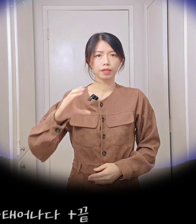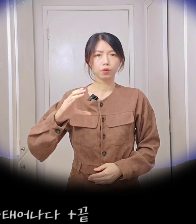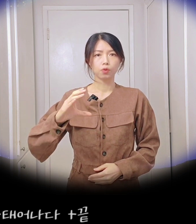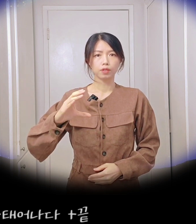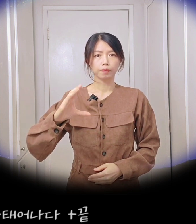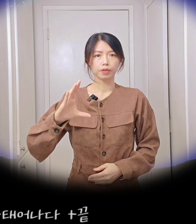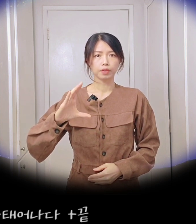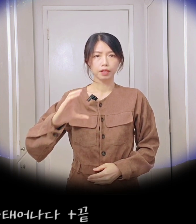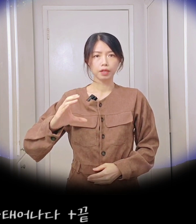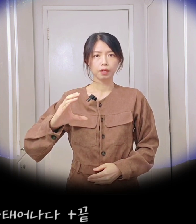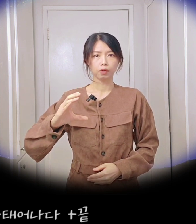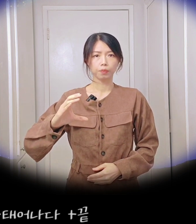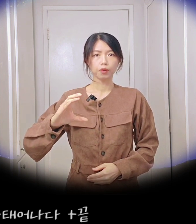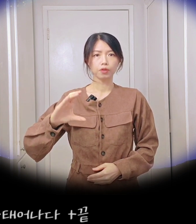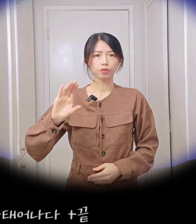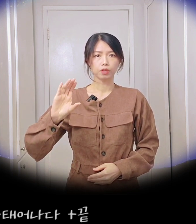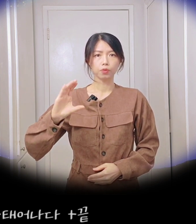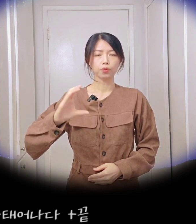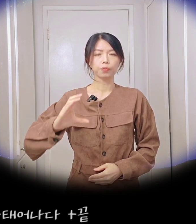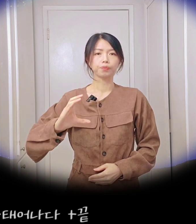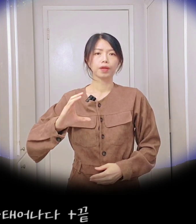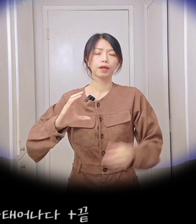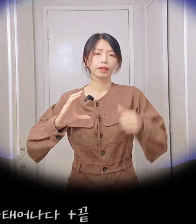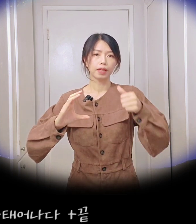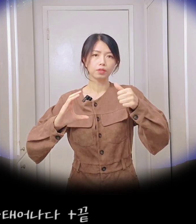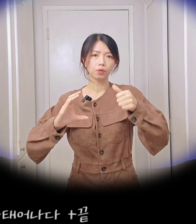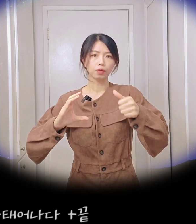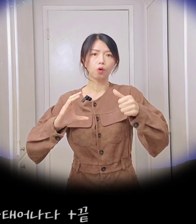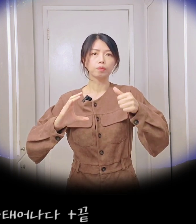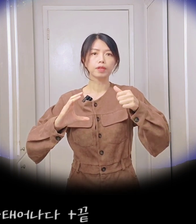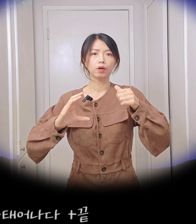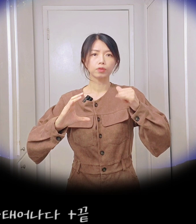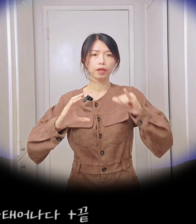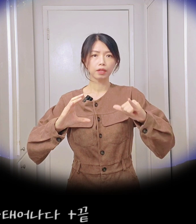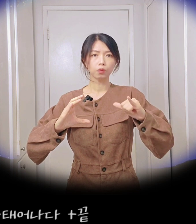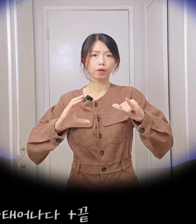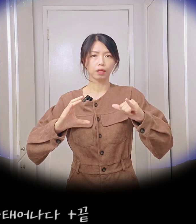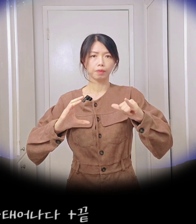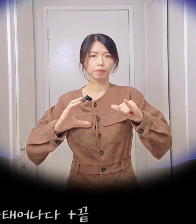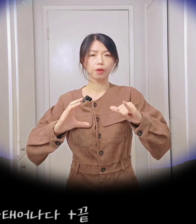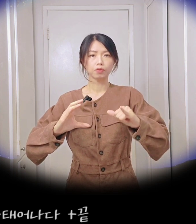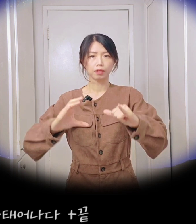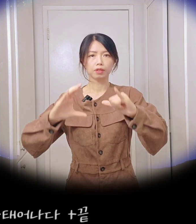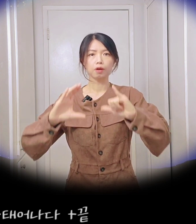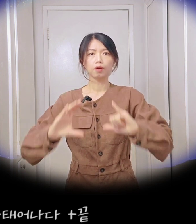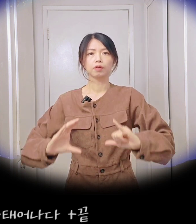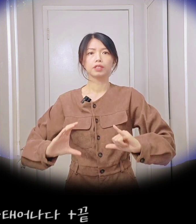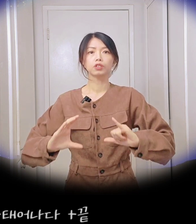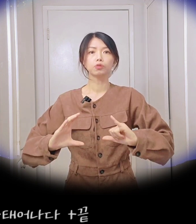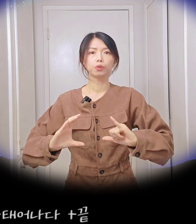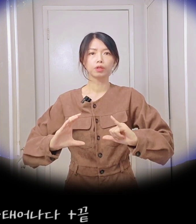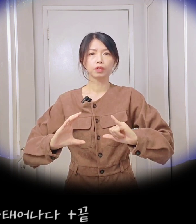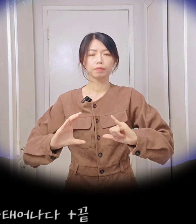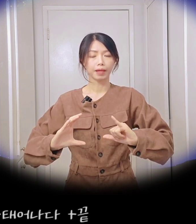왼손은 살짝 공을 잡듯이 이렇게 표현해 주시고 다른 손은 엄지하고 새끼손가락만